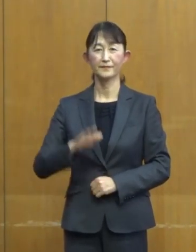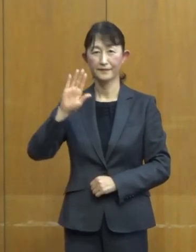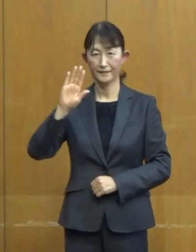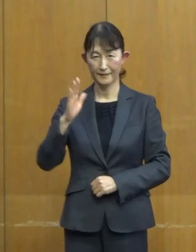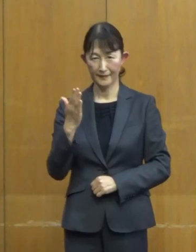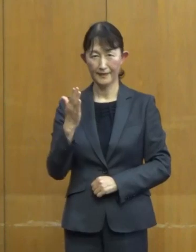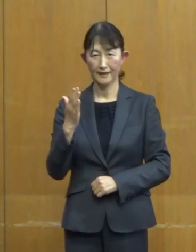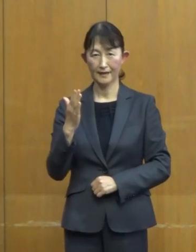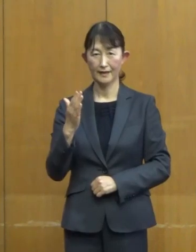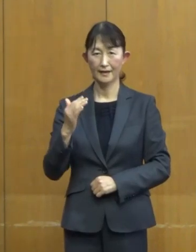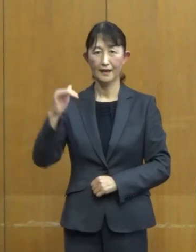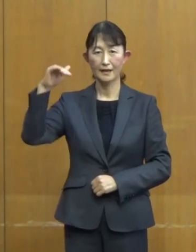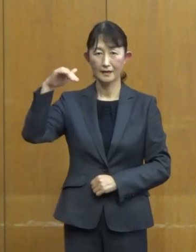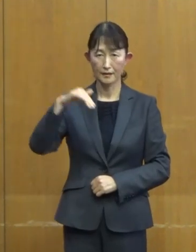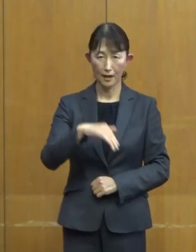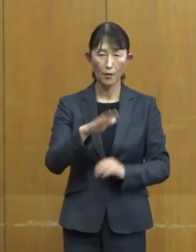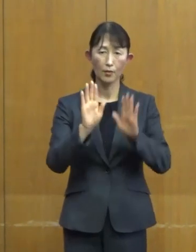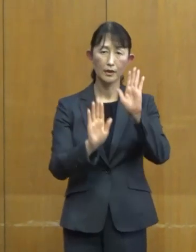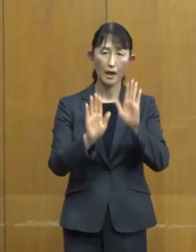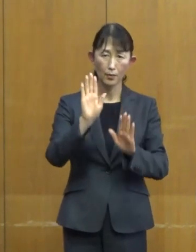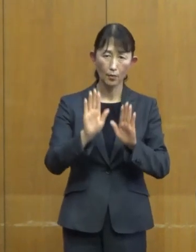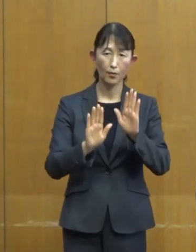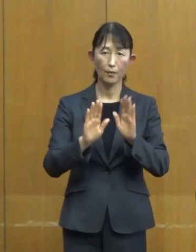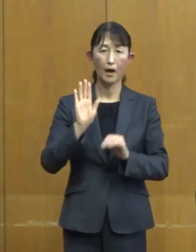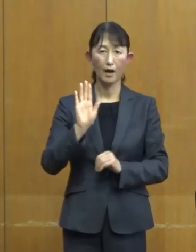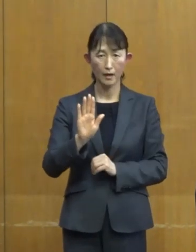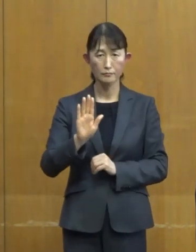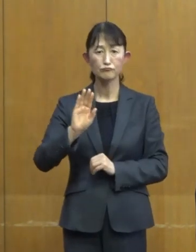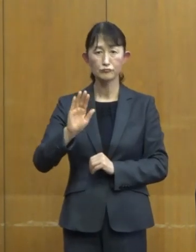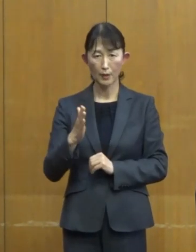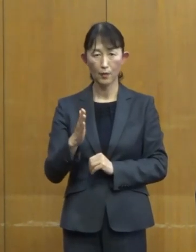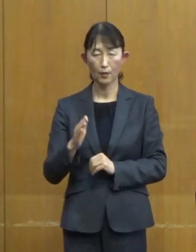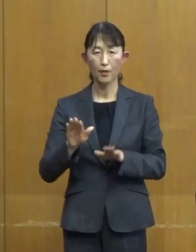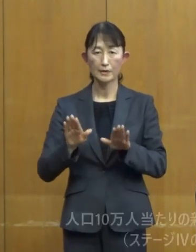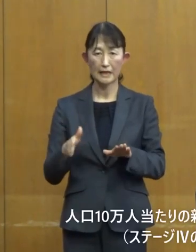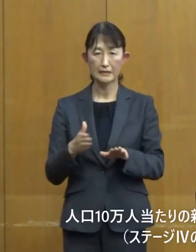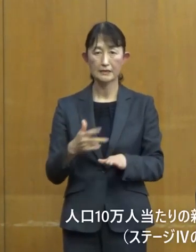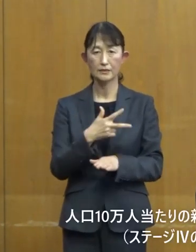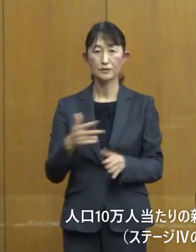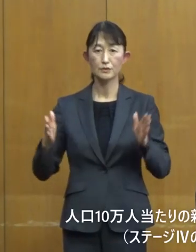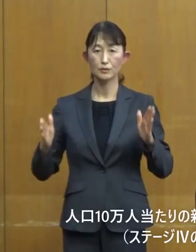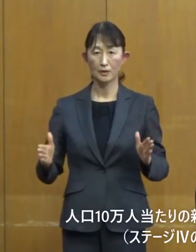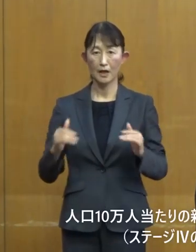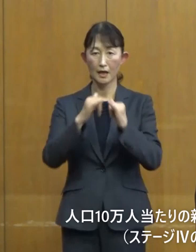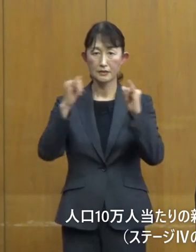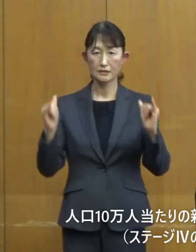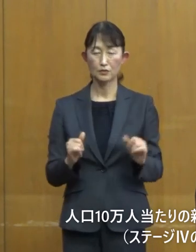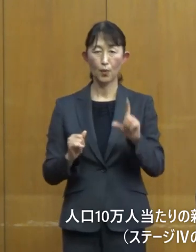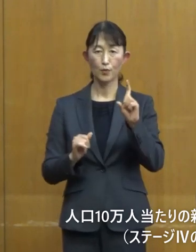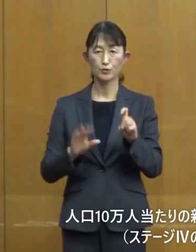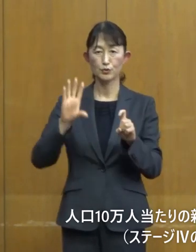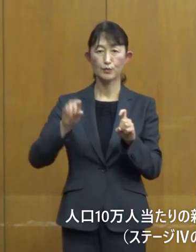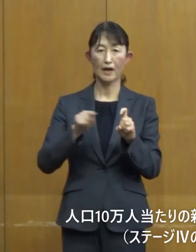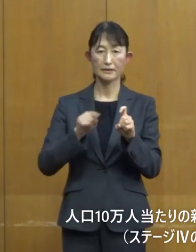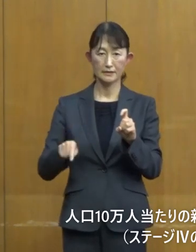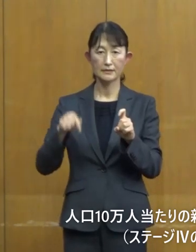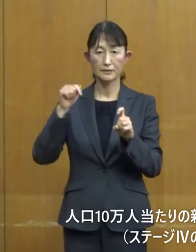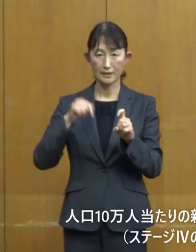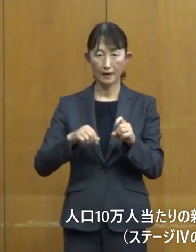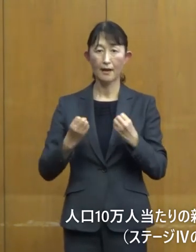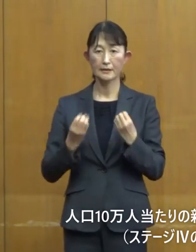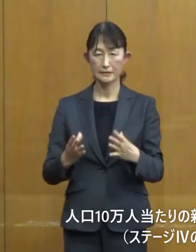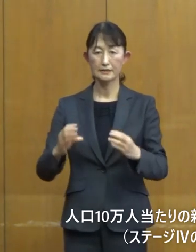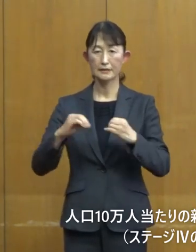しかし減少傾向とはいえ、直近1週間の人口10万人あたりの新規感染者数は